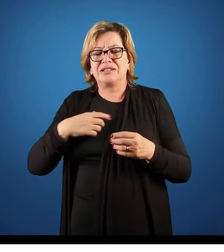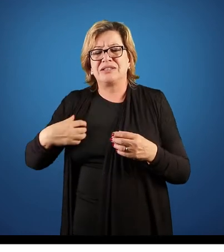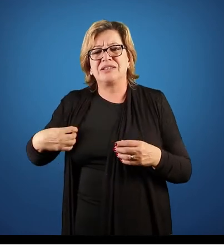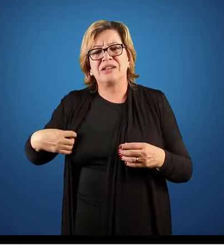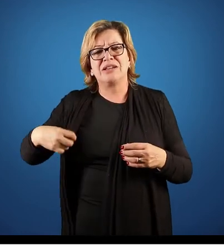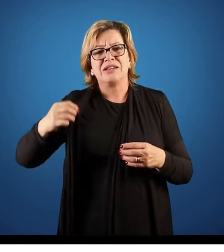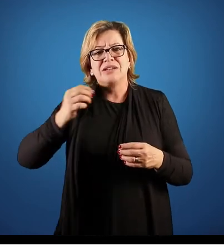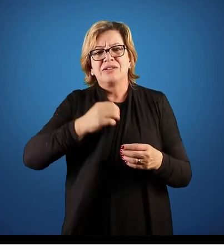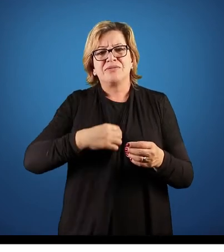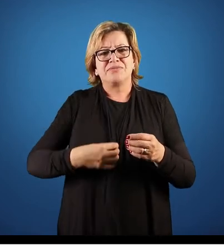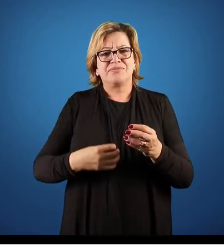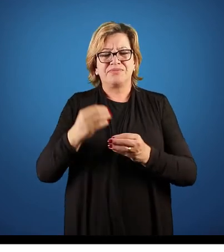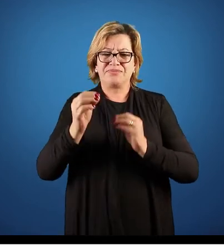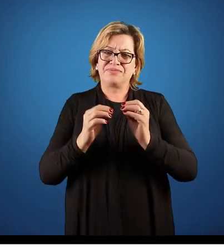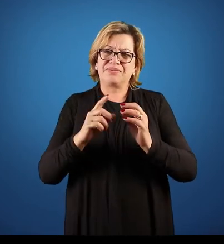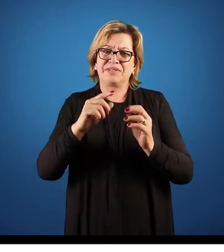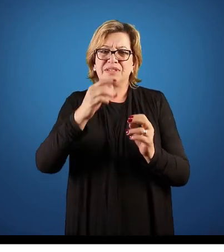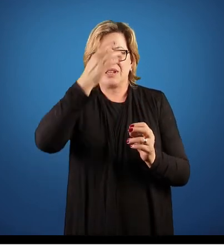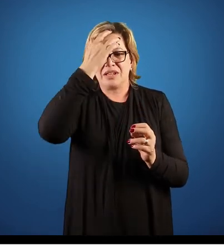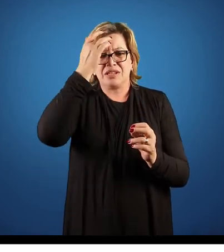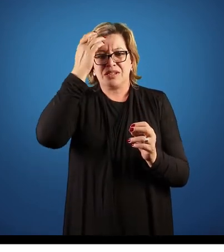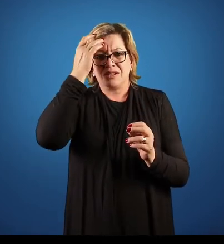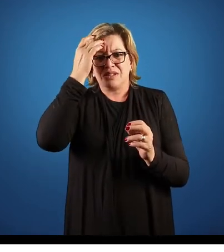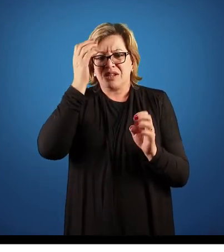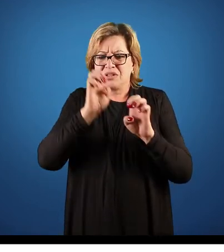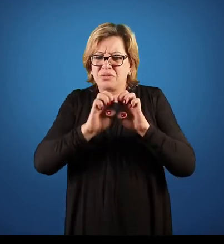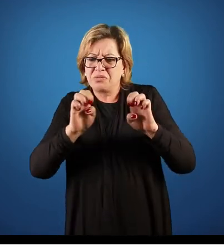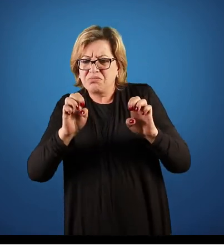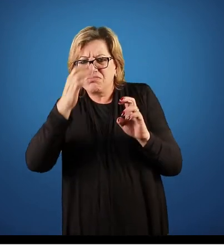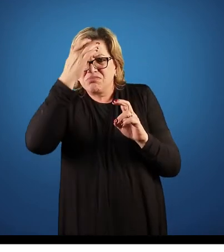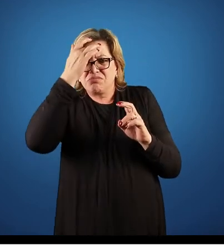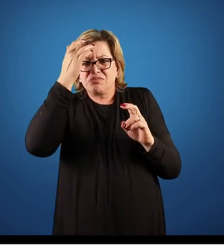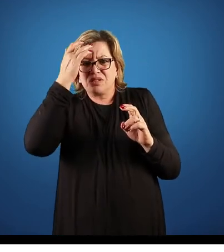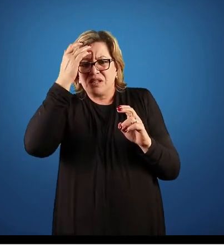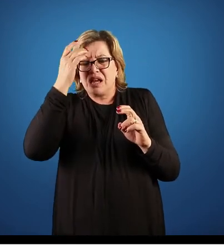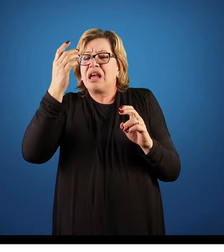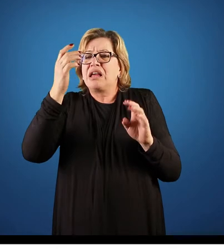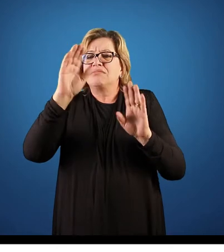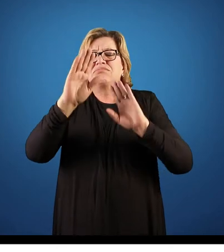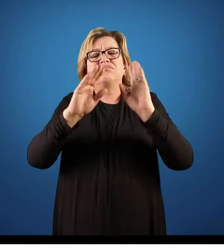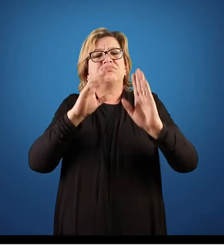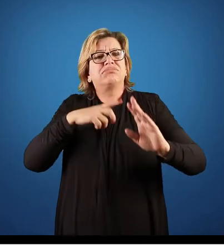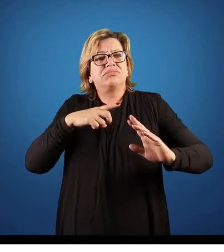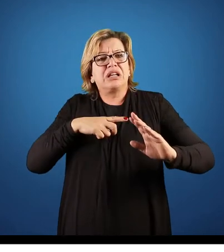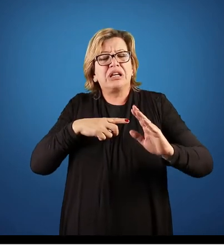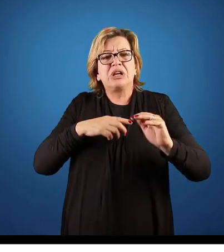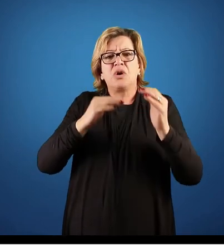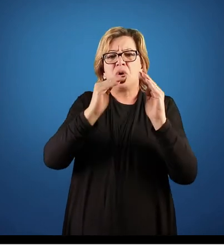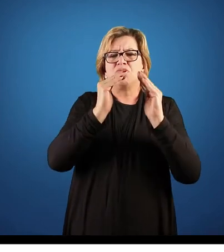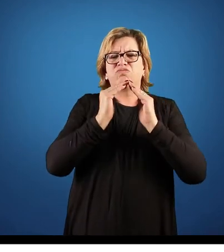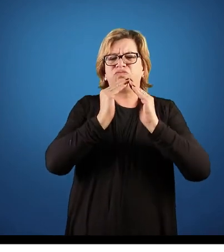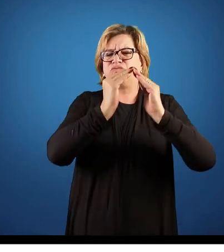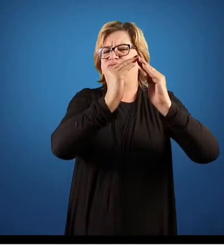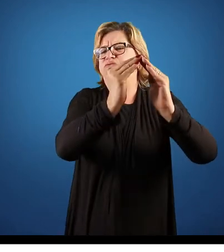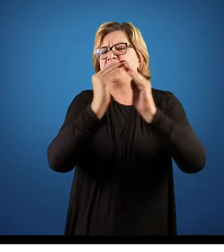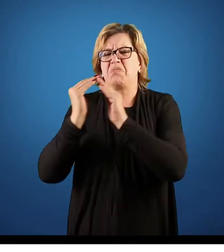falei a nossa organização da ação estrutura física que são os barracões os escritórios